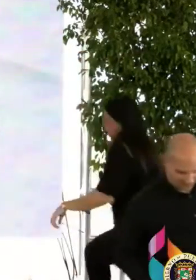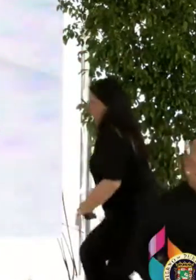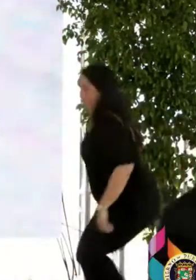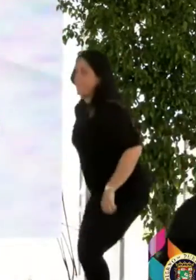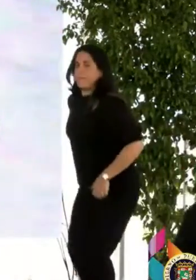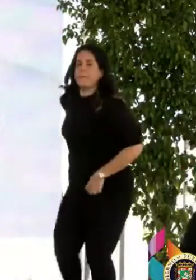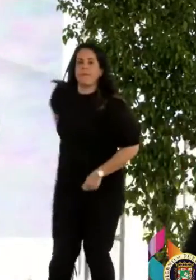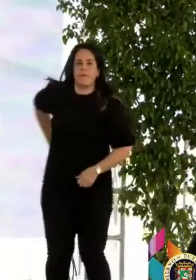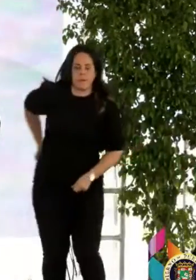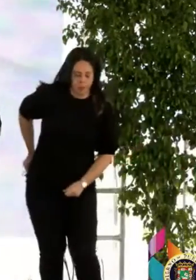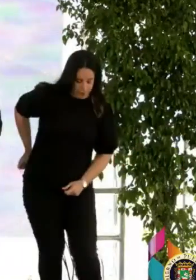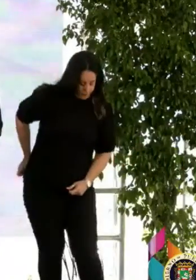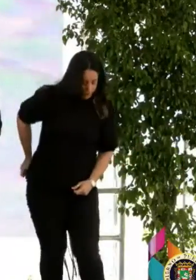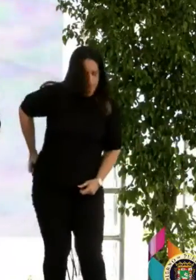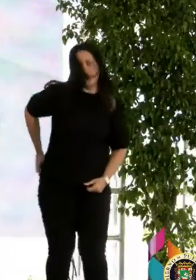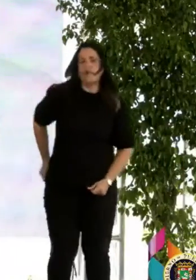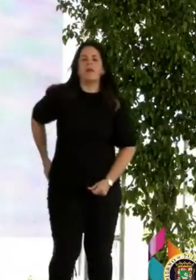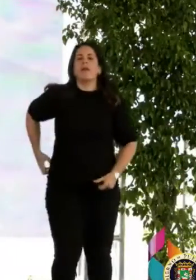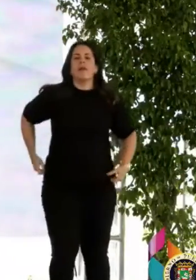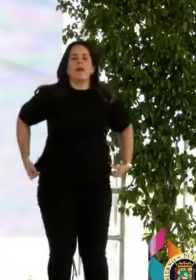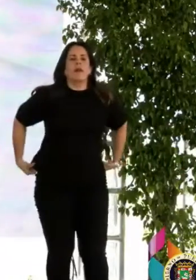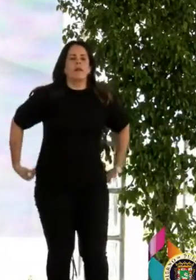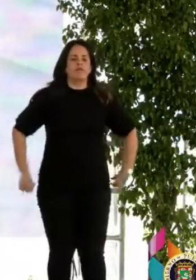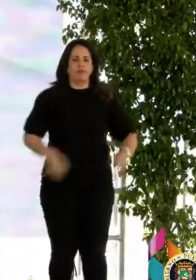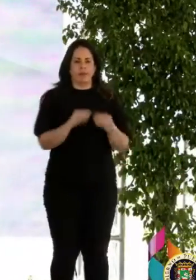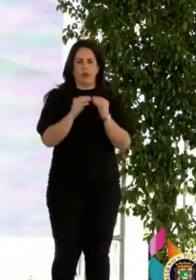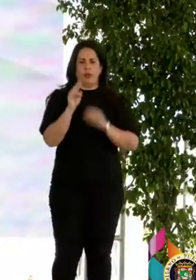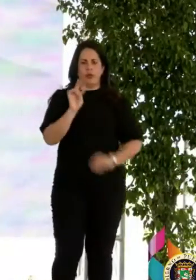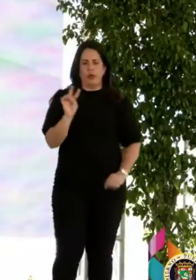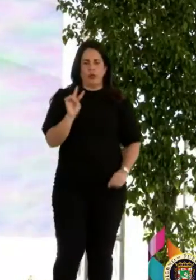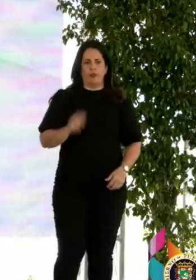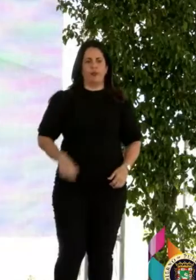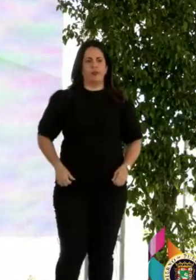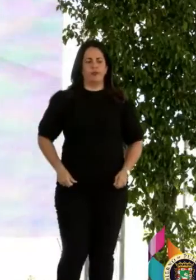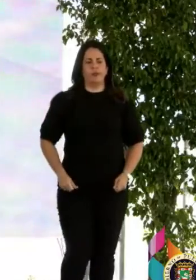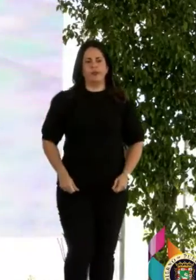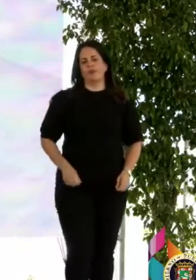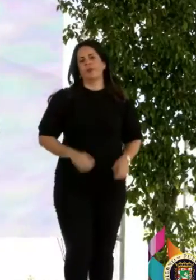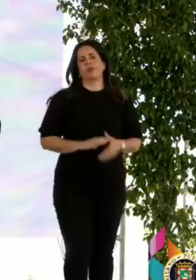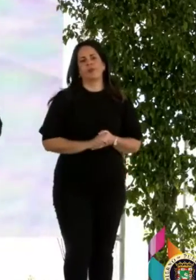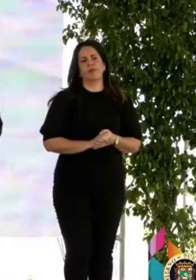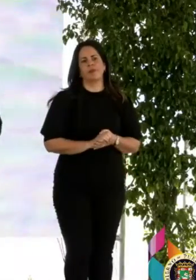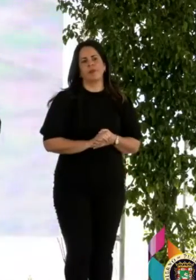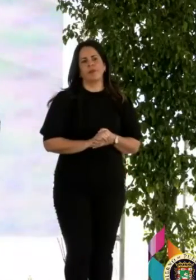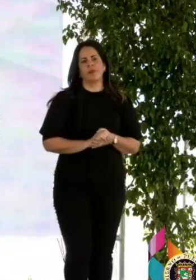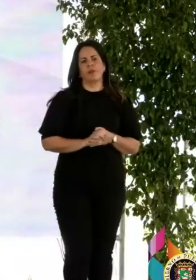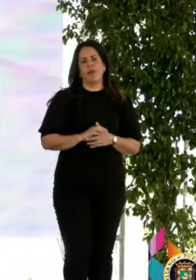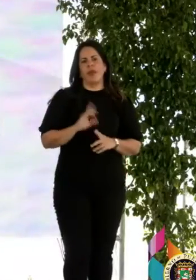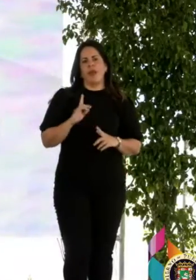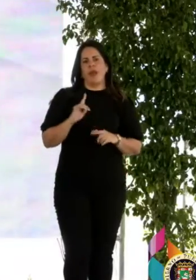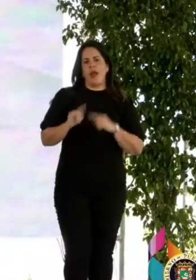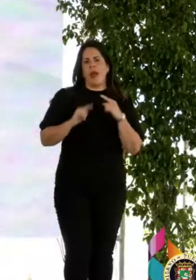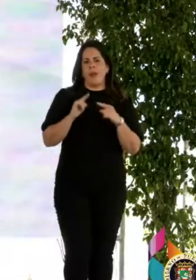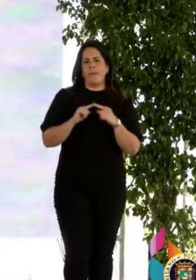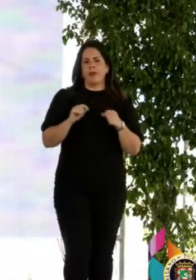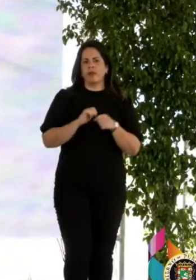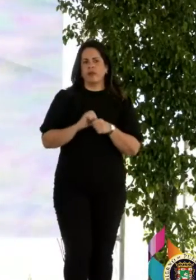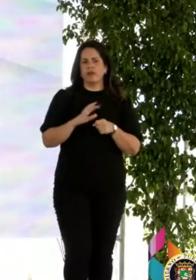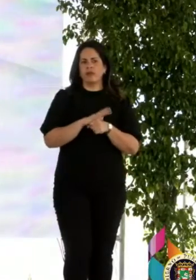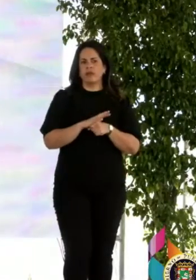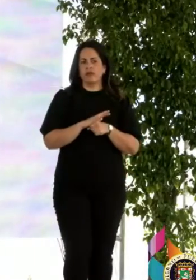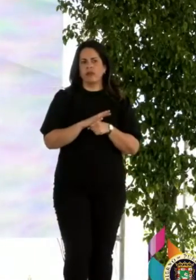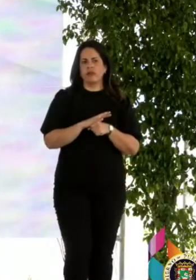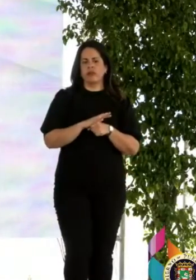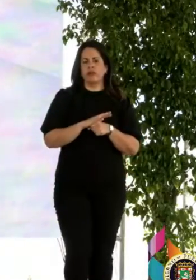para convocar. Y número dos, se ha hablado, ¿verdad?, con la variante Omicron, se ha hablado de que